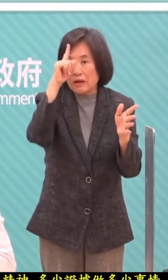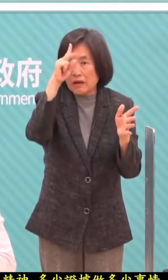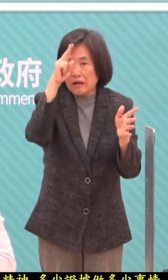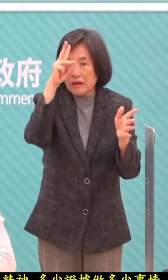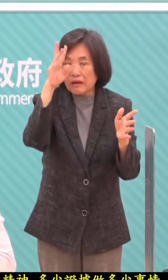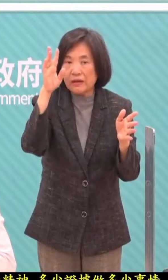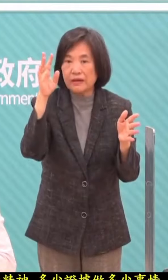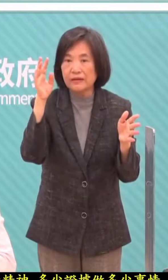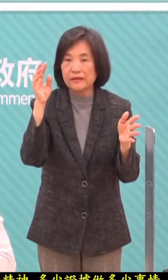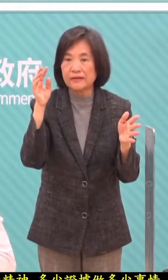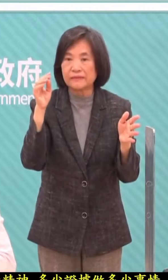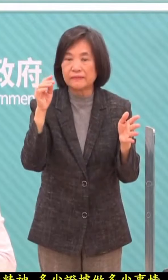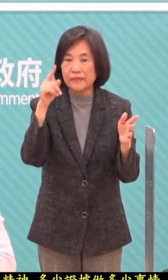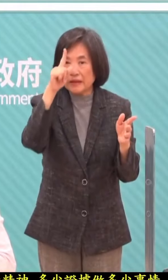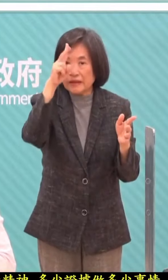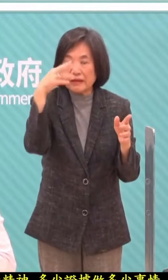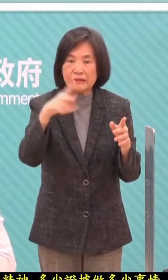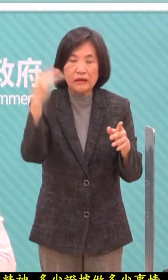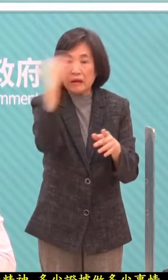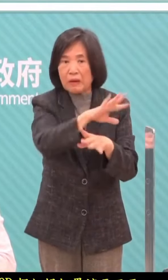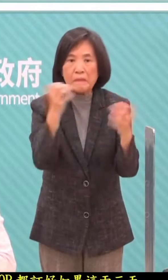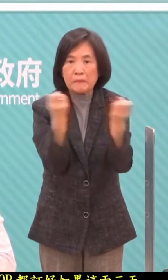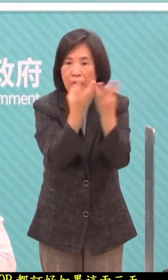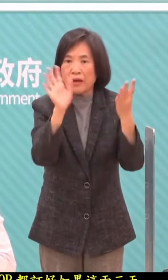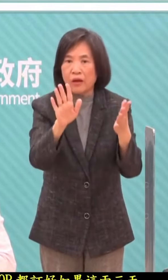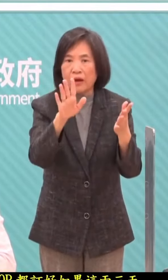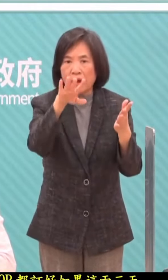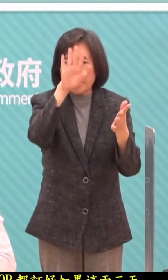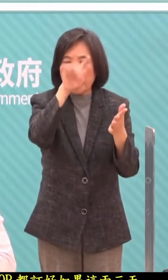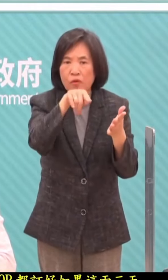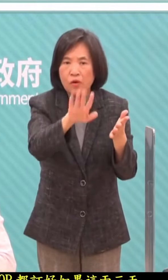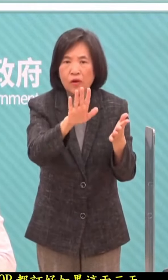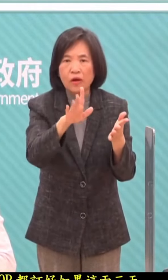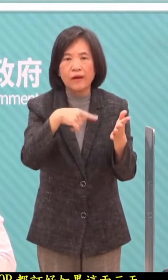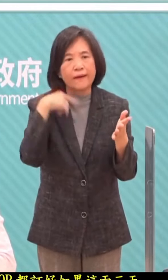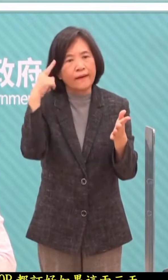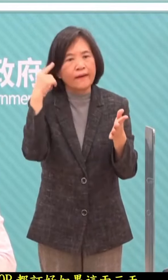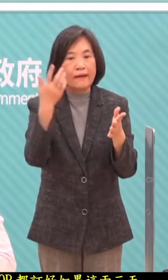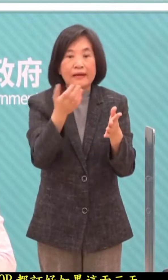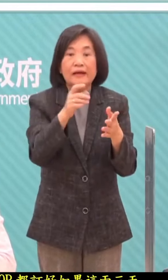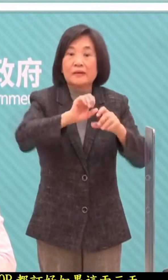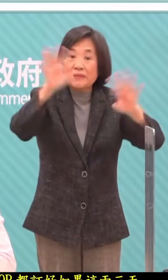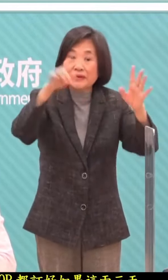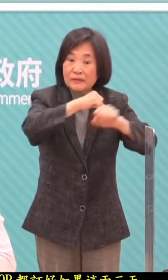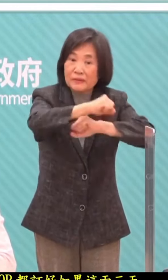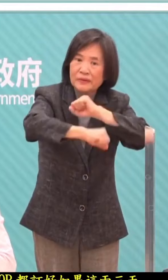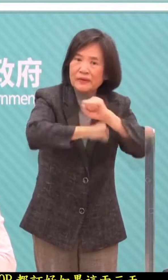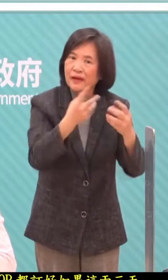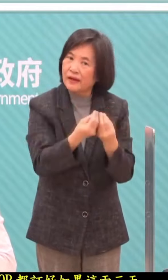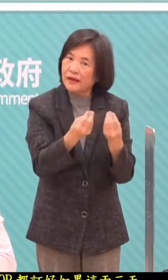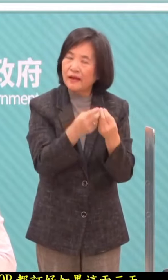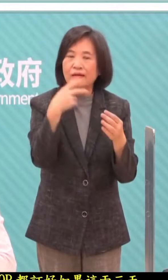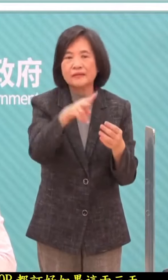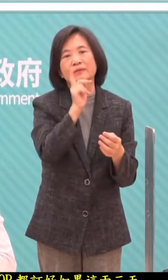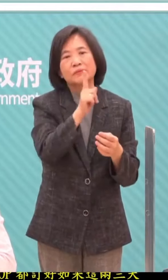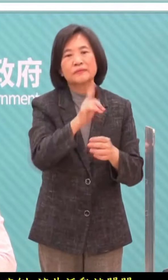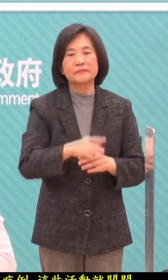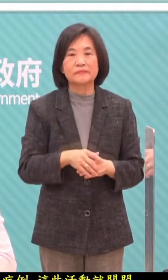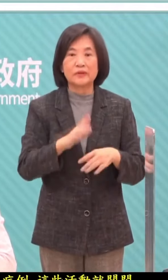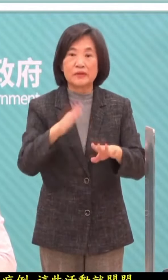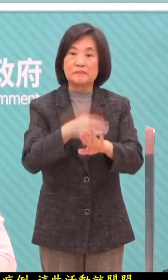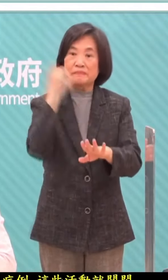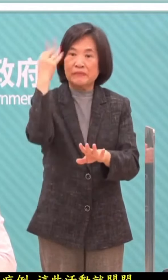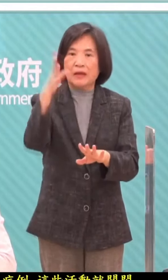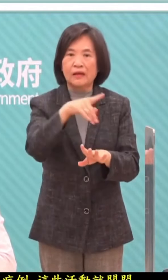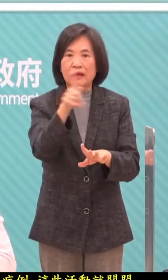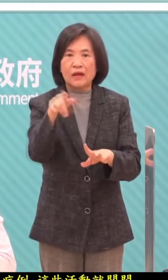哈，真的要出现什么不明病例，那这些活动就要下档哦。所以新常态就是说，也不